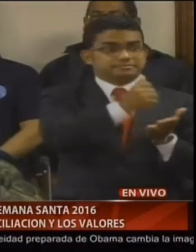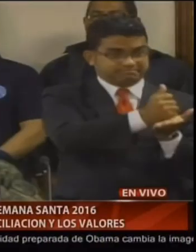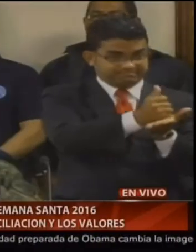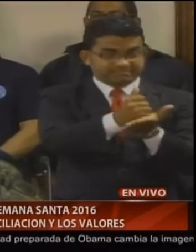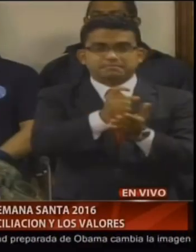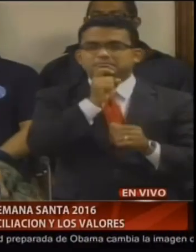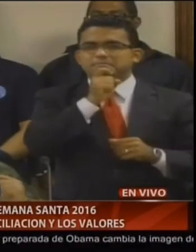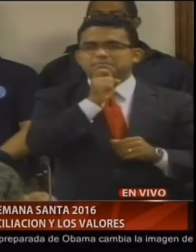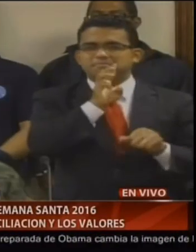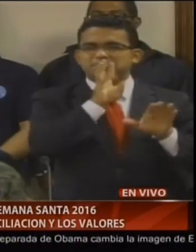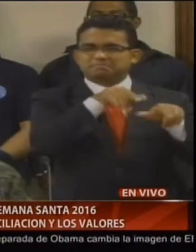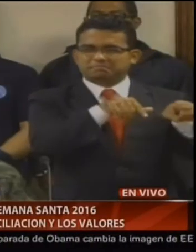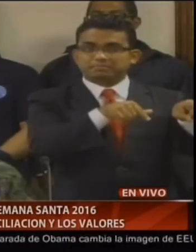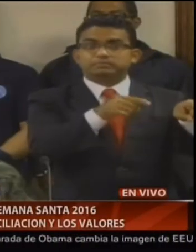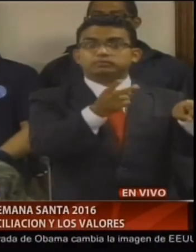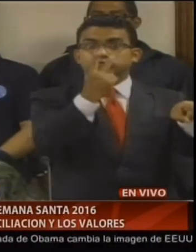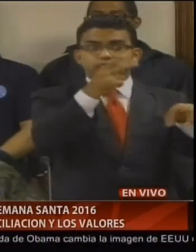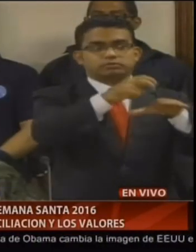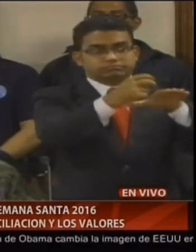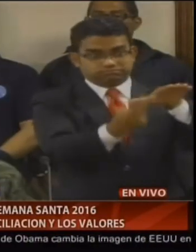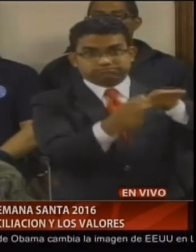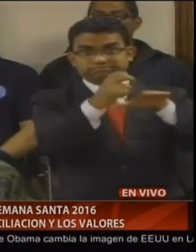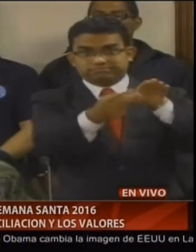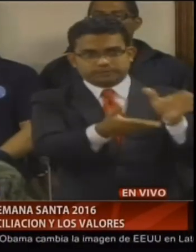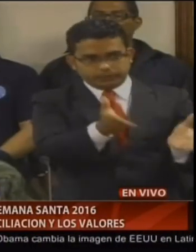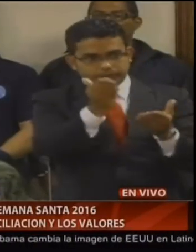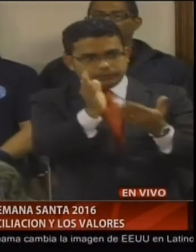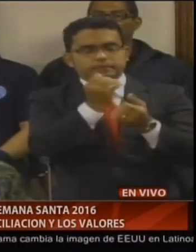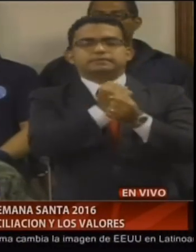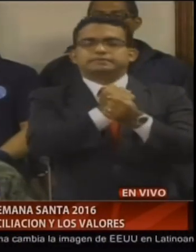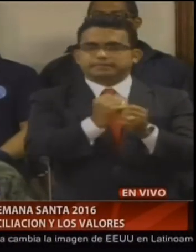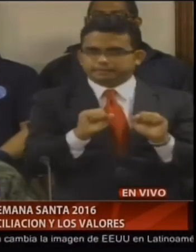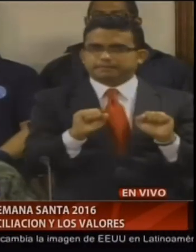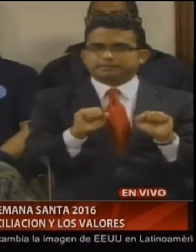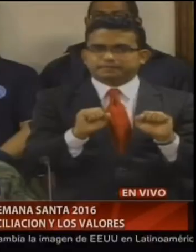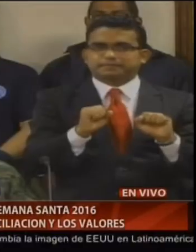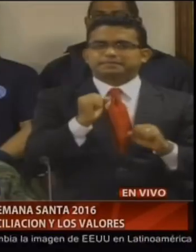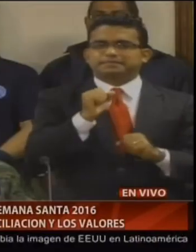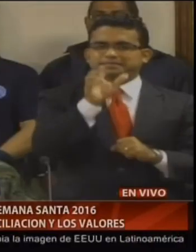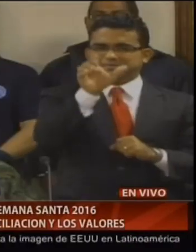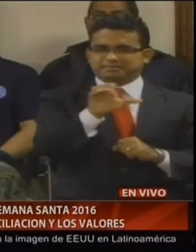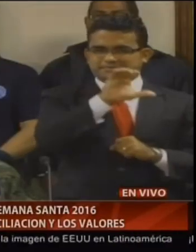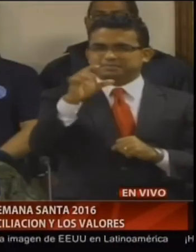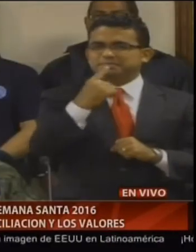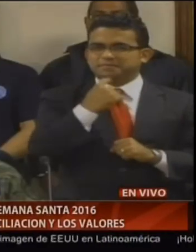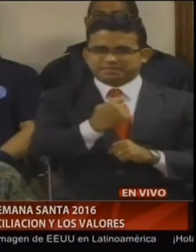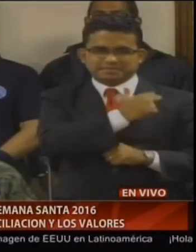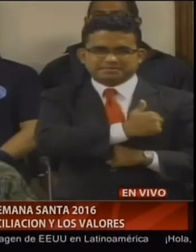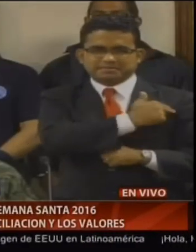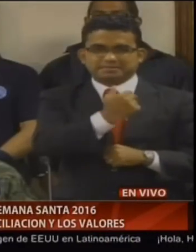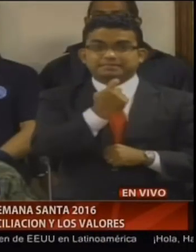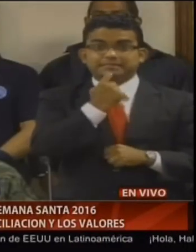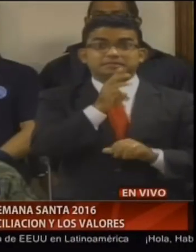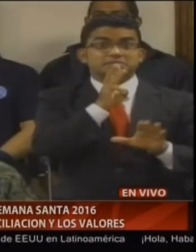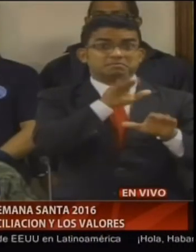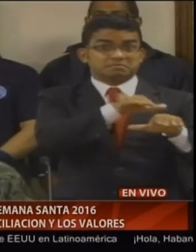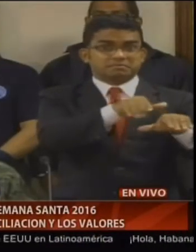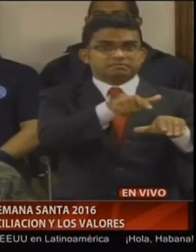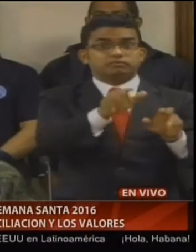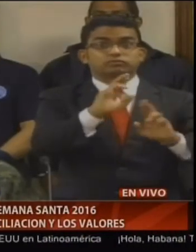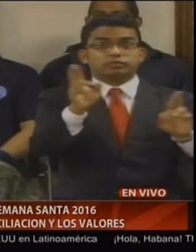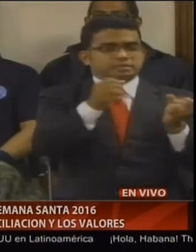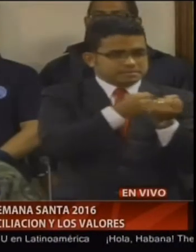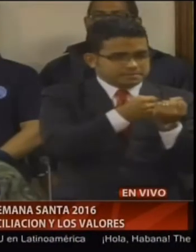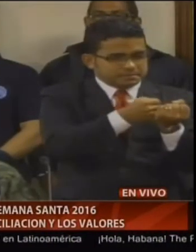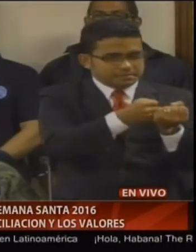se rescataron 2 personas que presentaron signos de ahogamiento. Cruz Roja Dominicana nos reporta que en las playas y balnearios se brindó asistencia a un